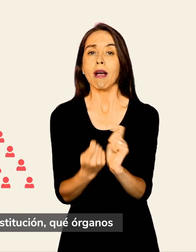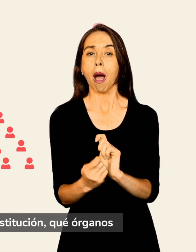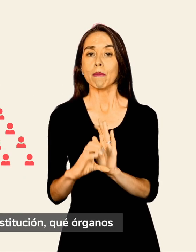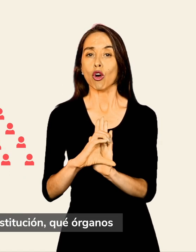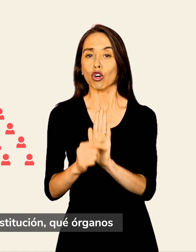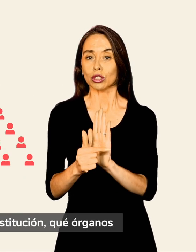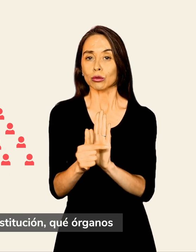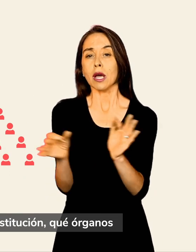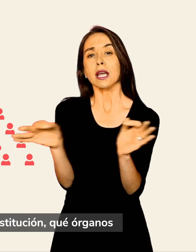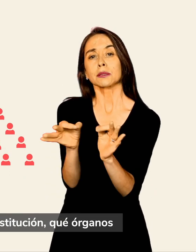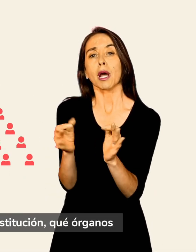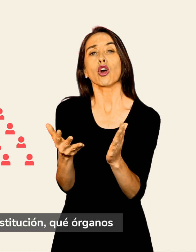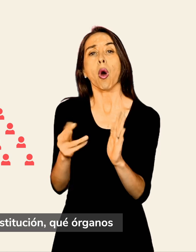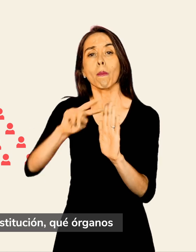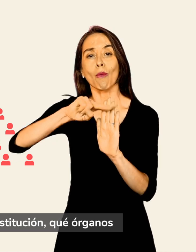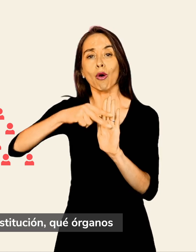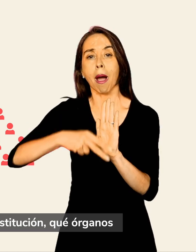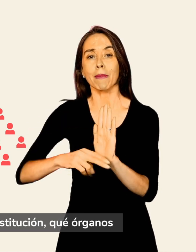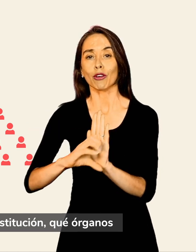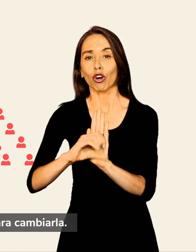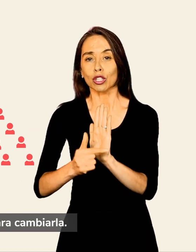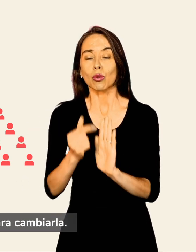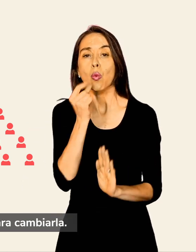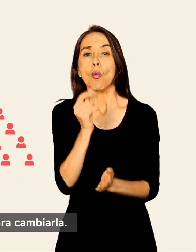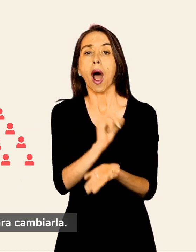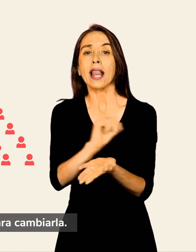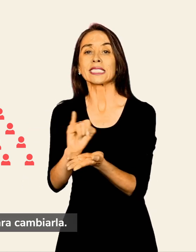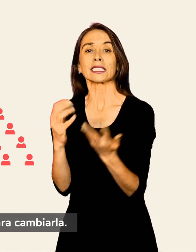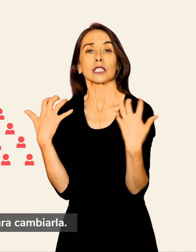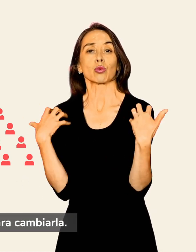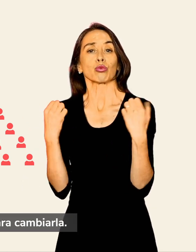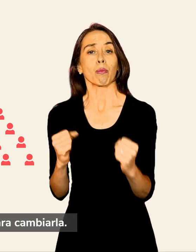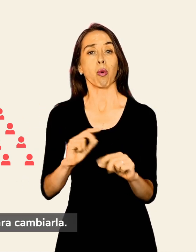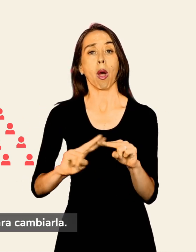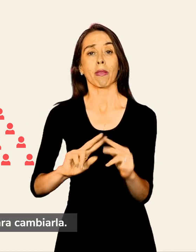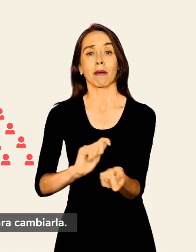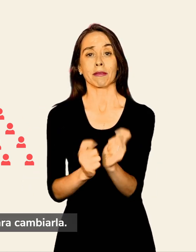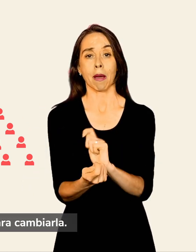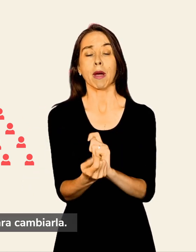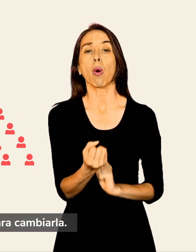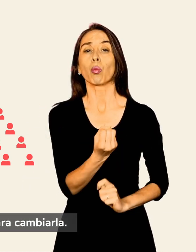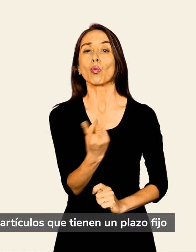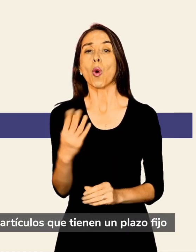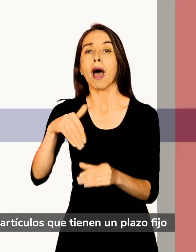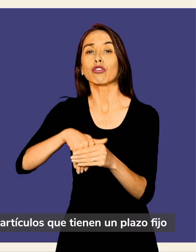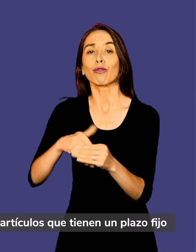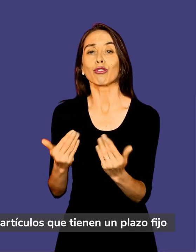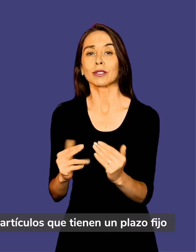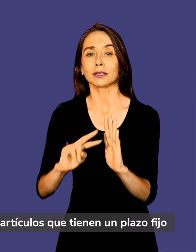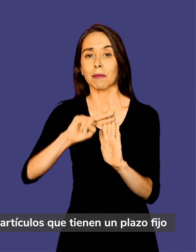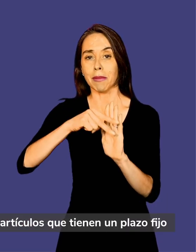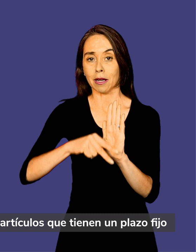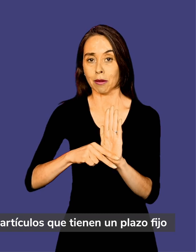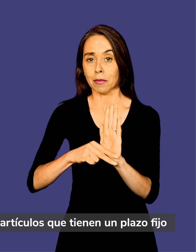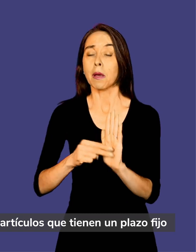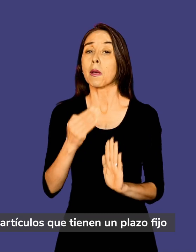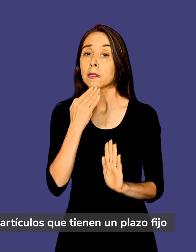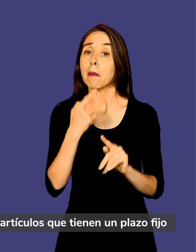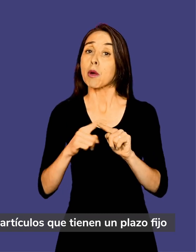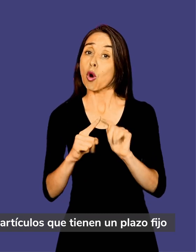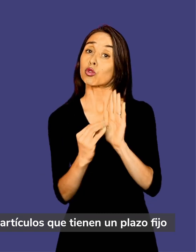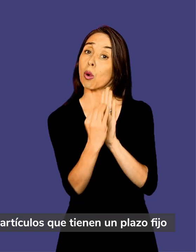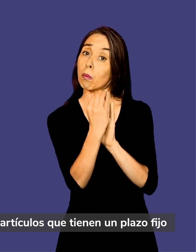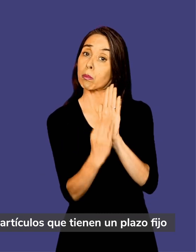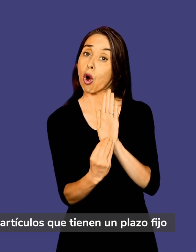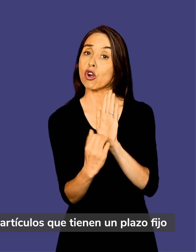cómo hacer los cambios a la Constitución, qué órganos y el número de votos para cambiarla. Y las disposiciones transitorias,